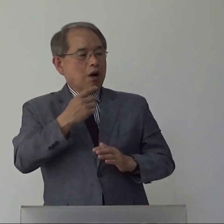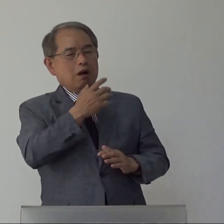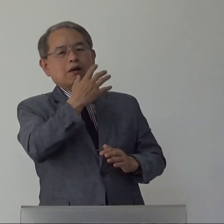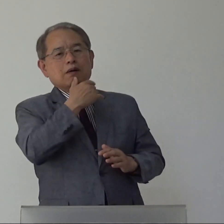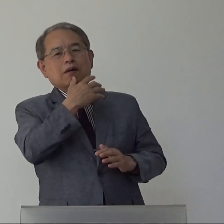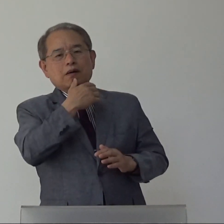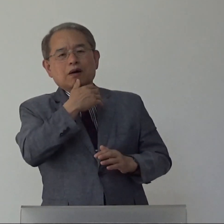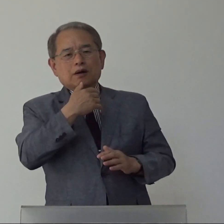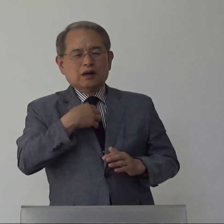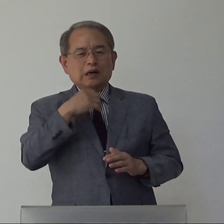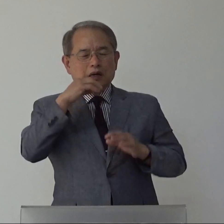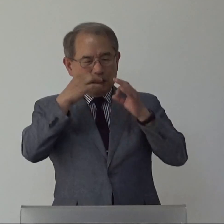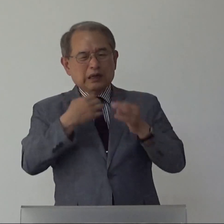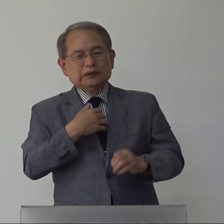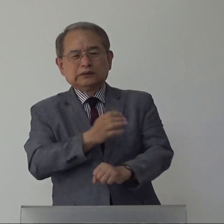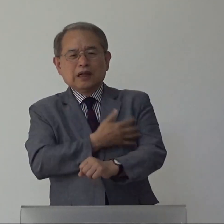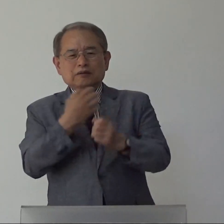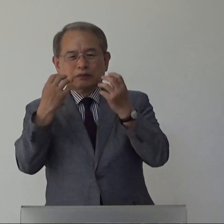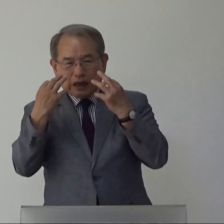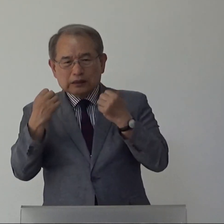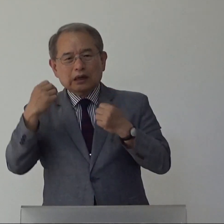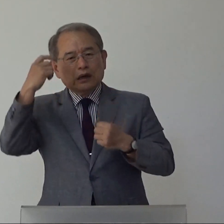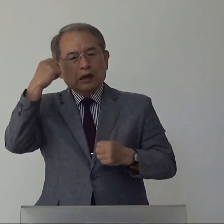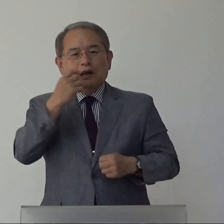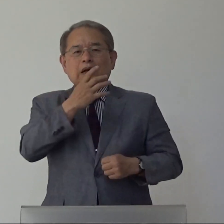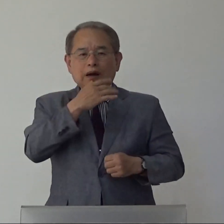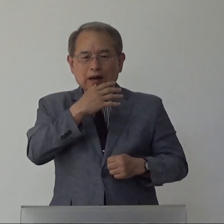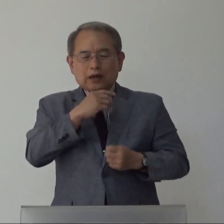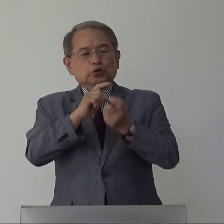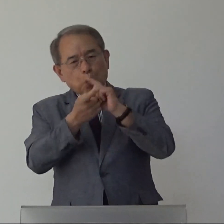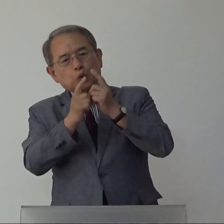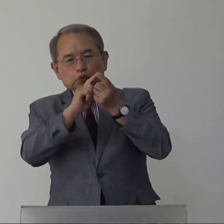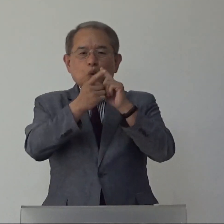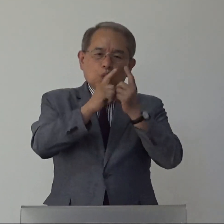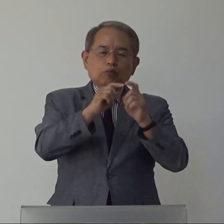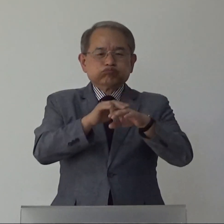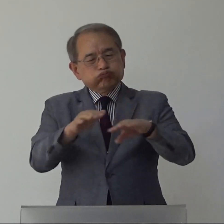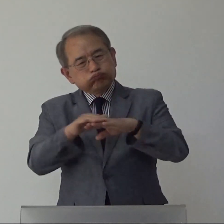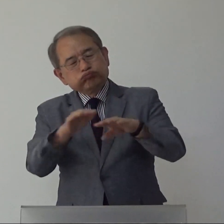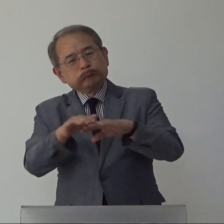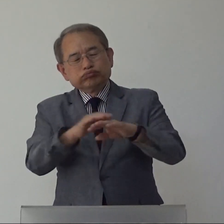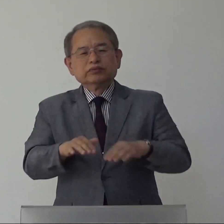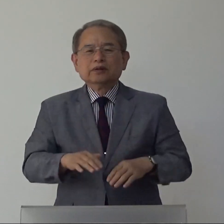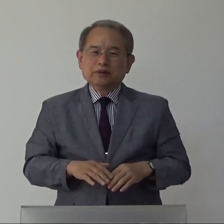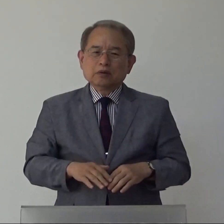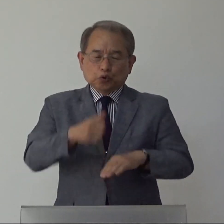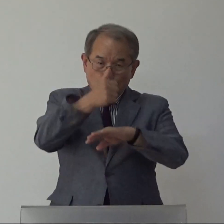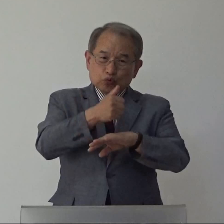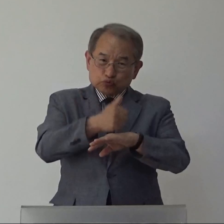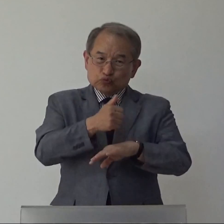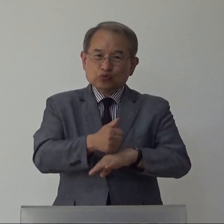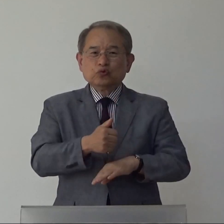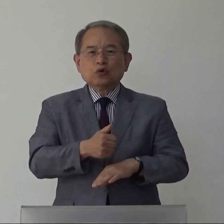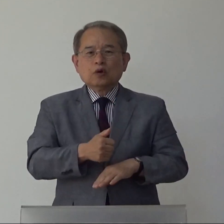보여주고 감동을 줄 때 남편도 깨닫고 나도 잘못했구나 하고 느끼게 됩니다.